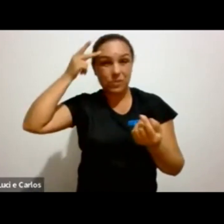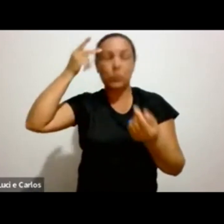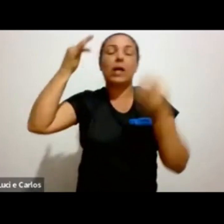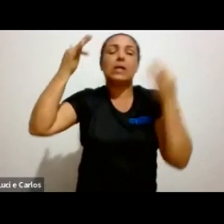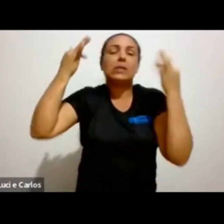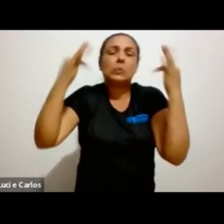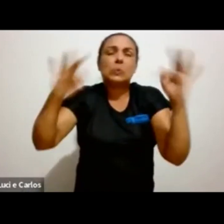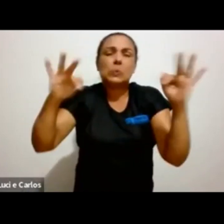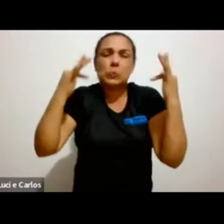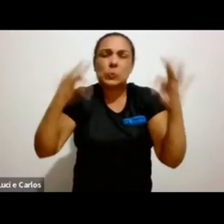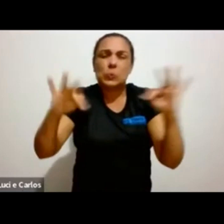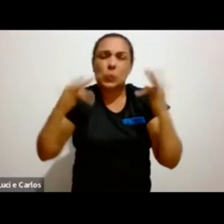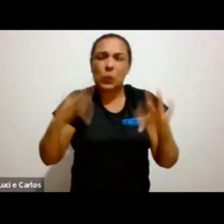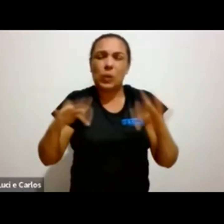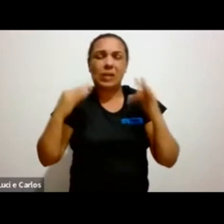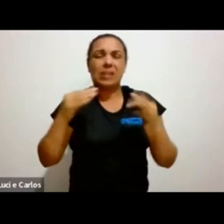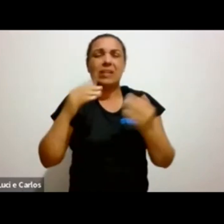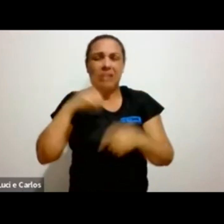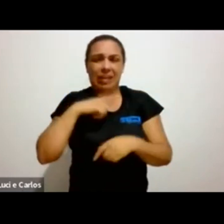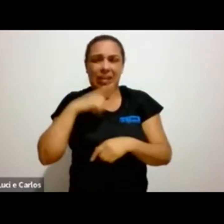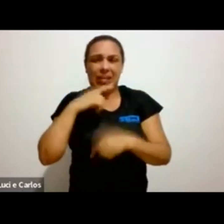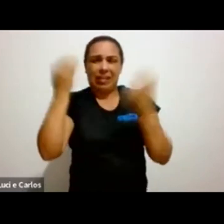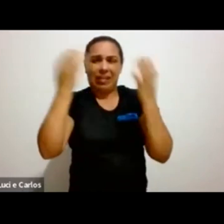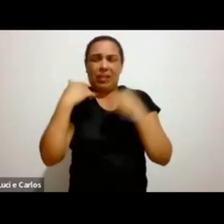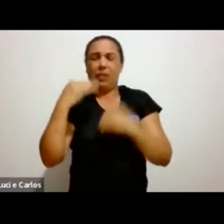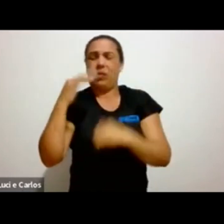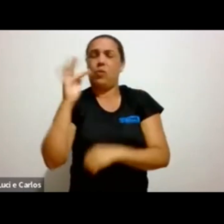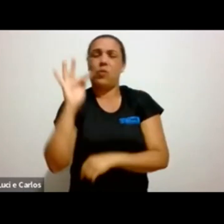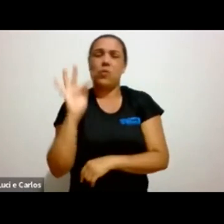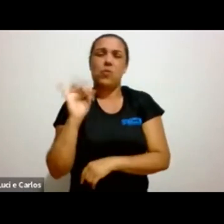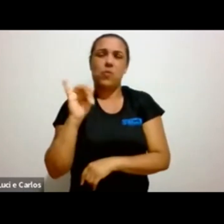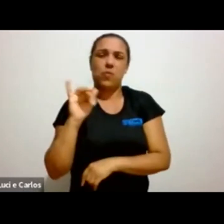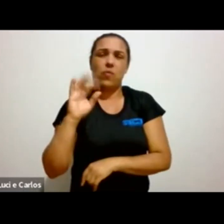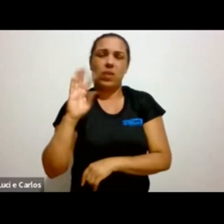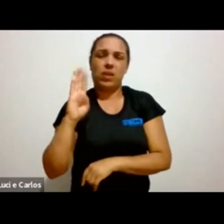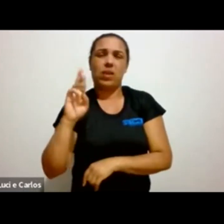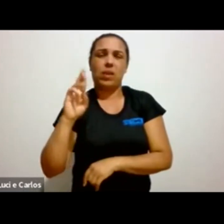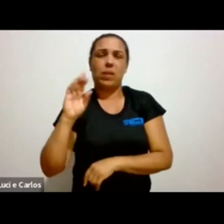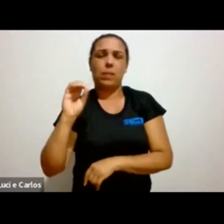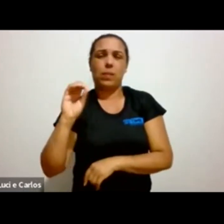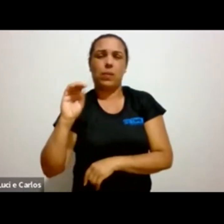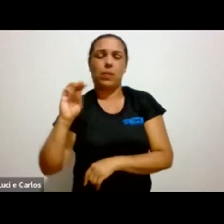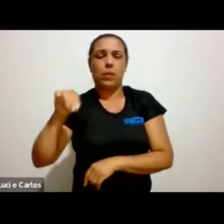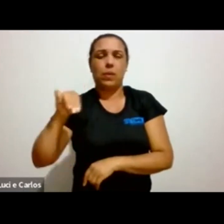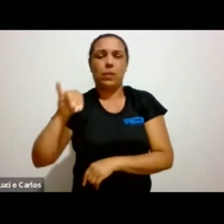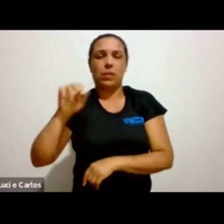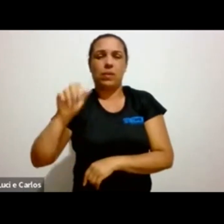que alguém está zelando por ela, porque ela acaba desanimando. Chega a pensar que ninguém